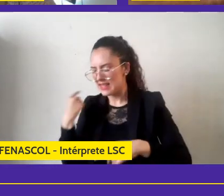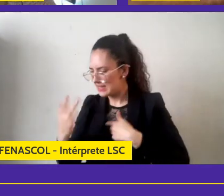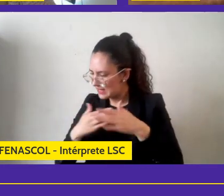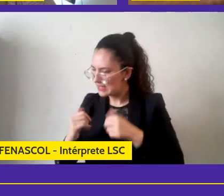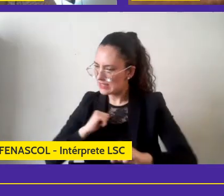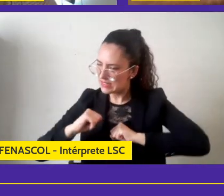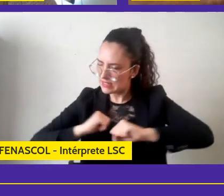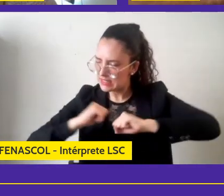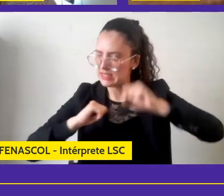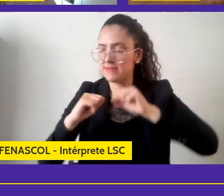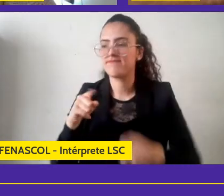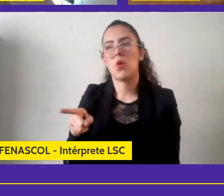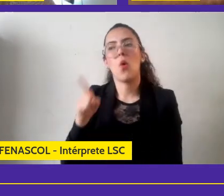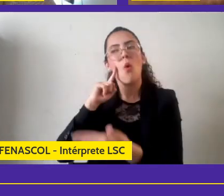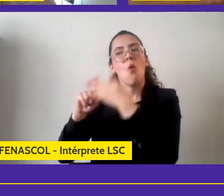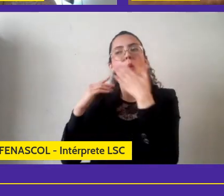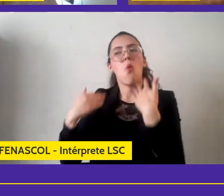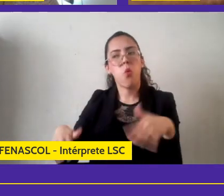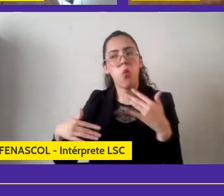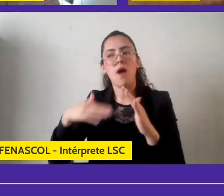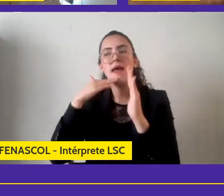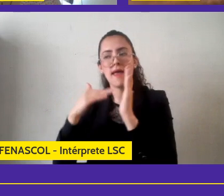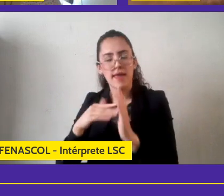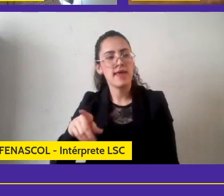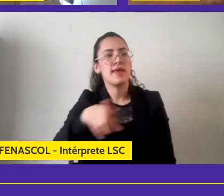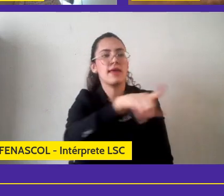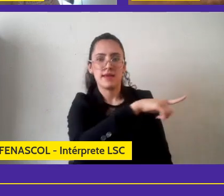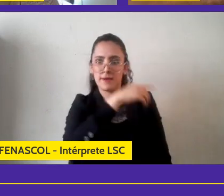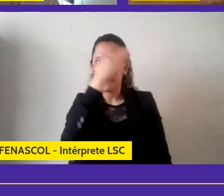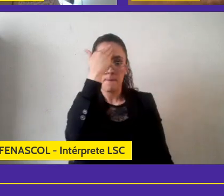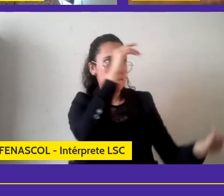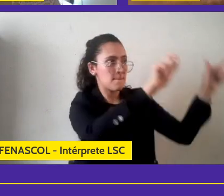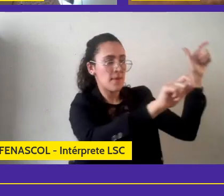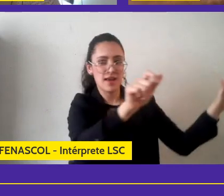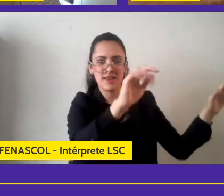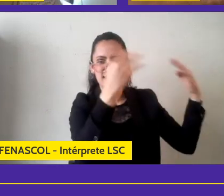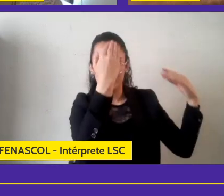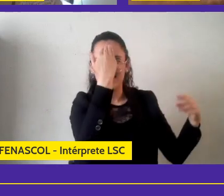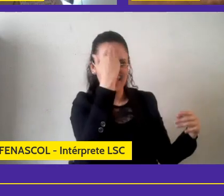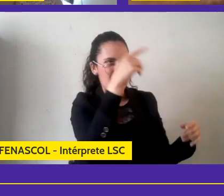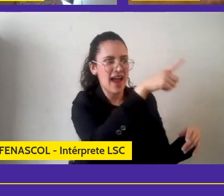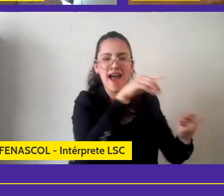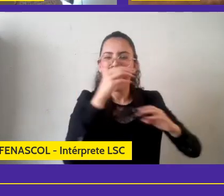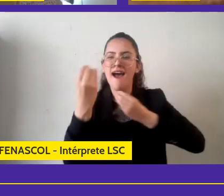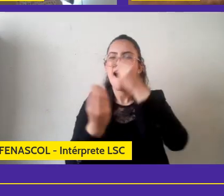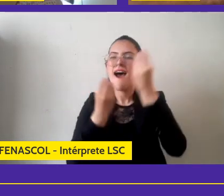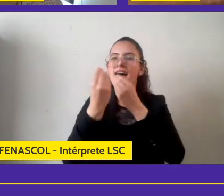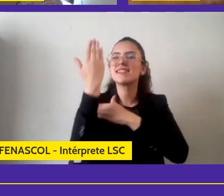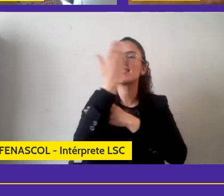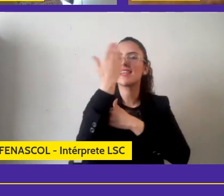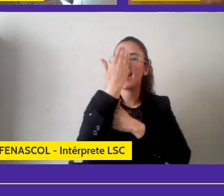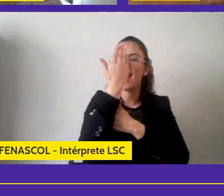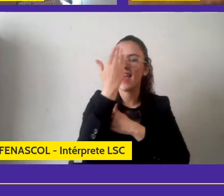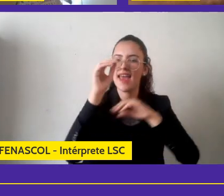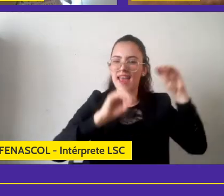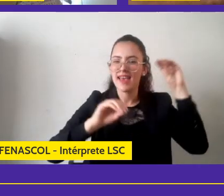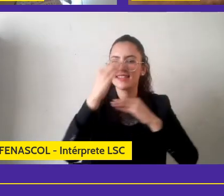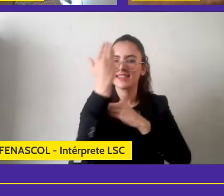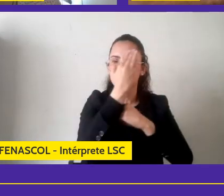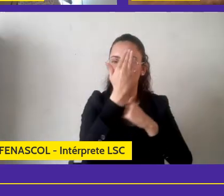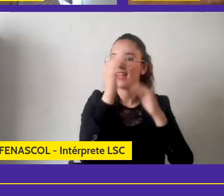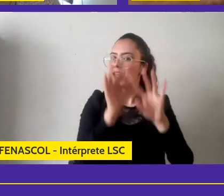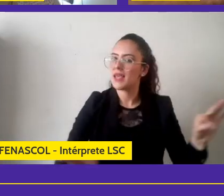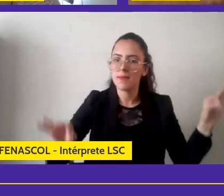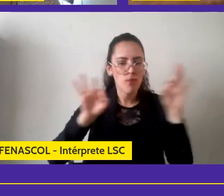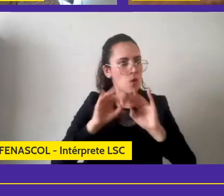que todas las personas que nos están viendo y que han hecho cine saben que ese es el reto, perseverar